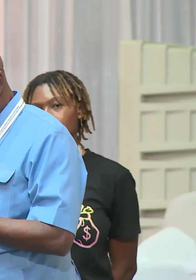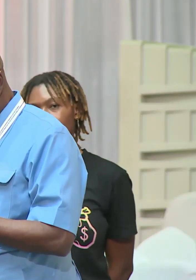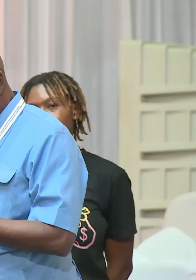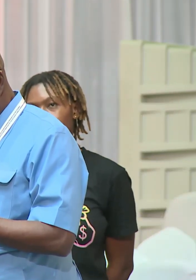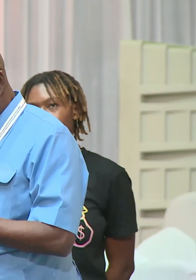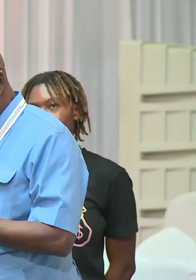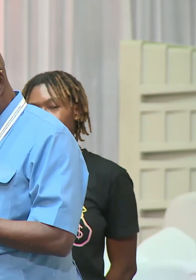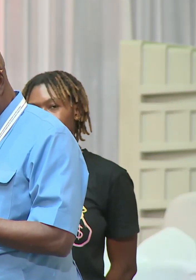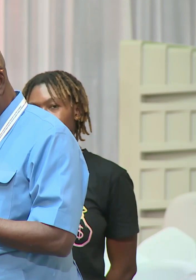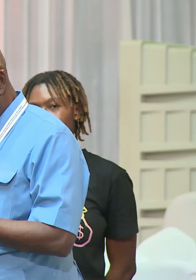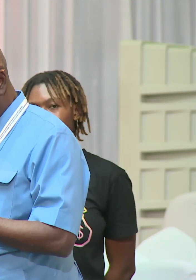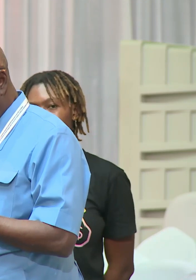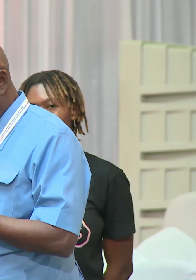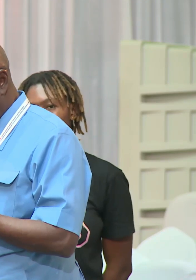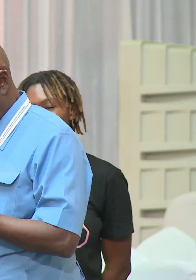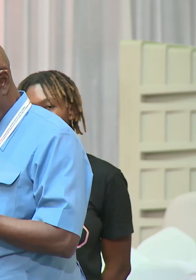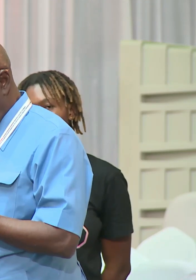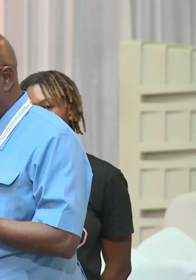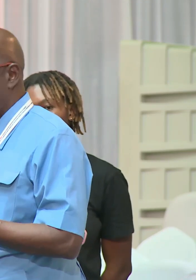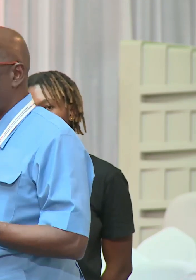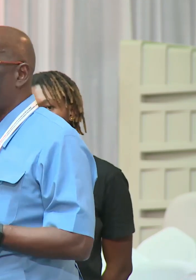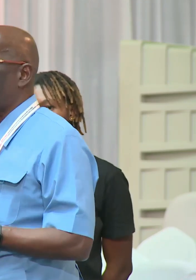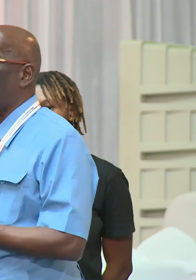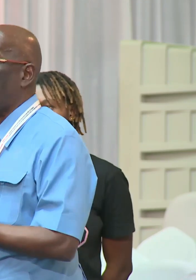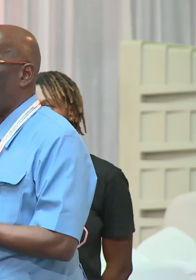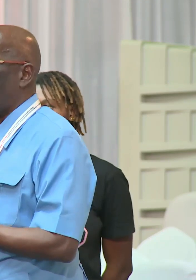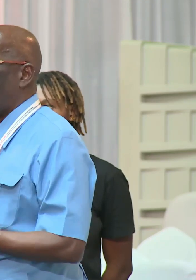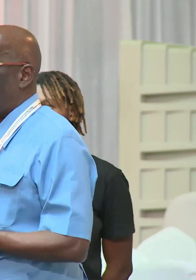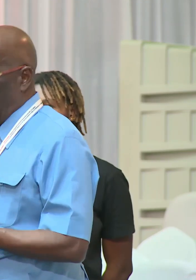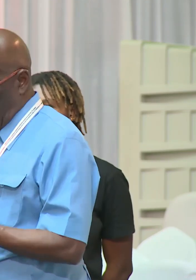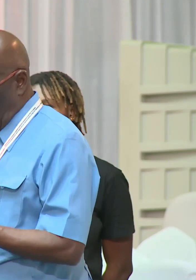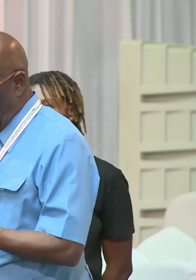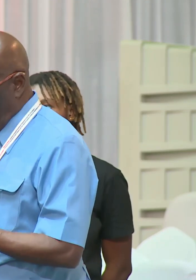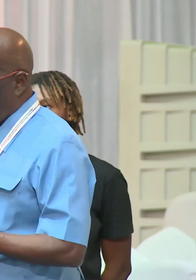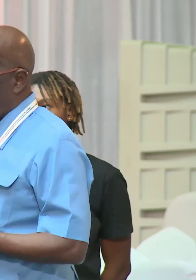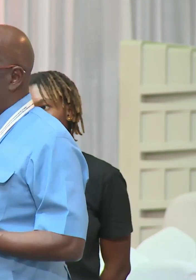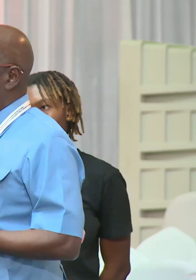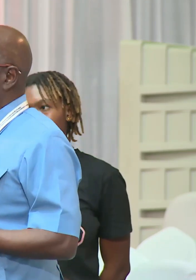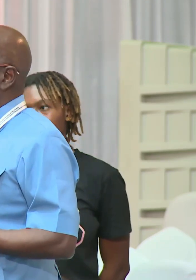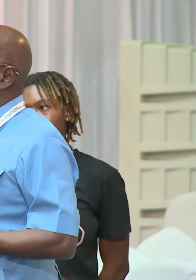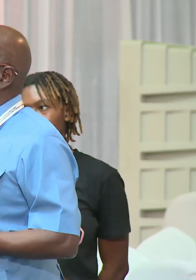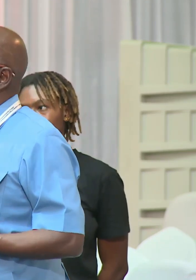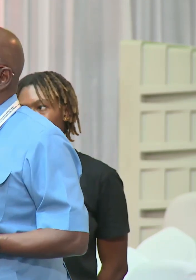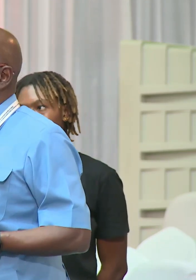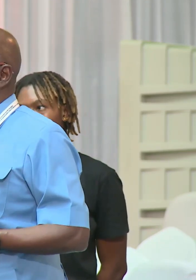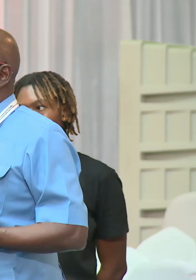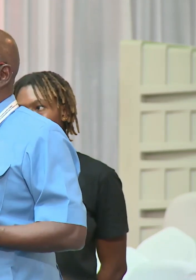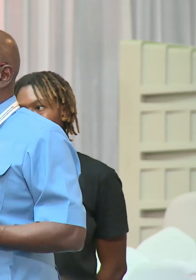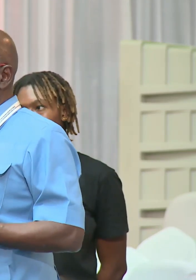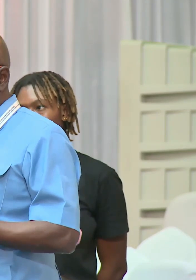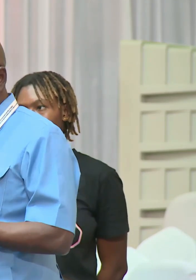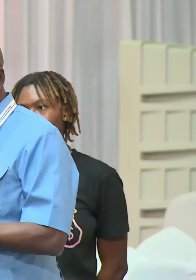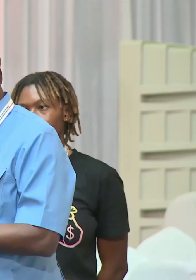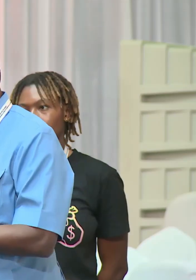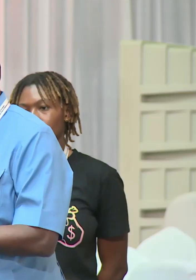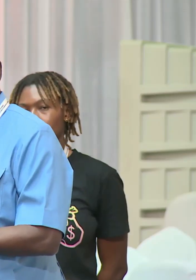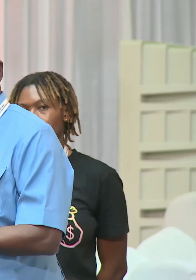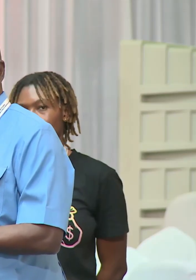les thèmes ont été bien définis. Je sais que dans mon pays, les problèmes